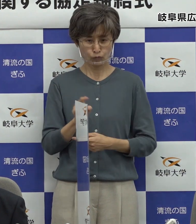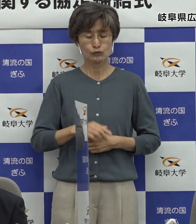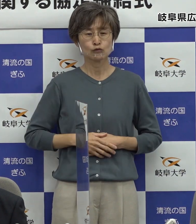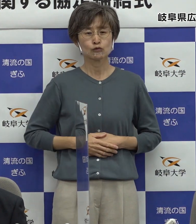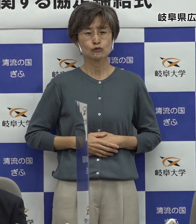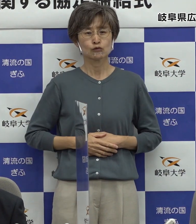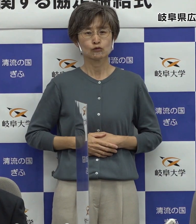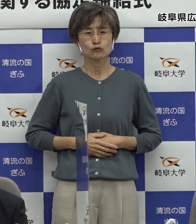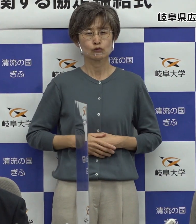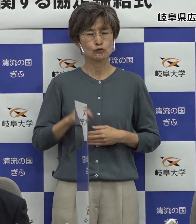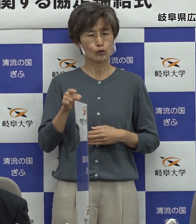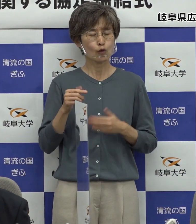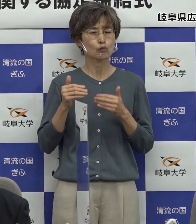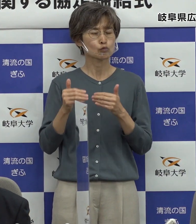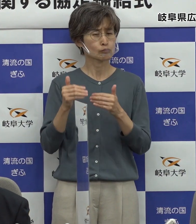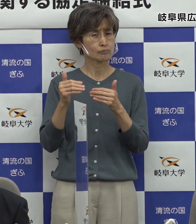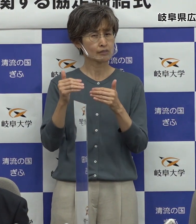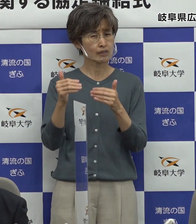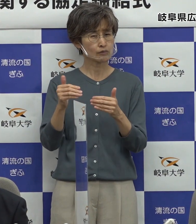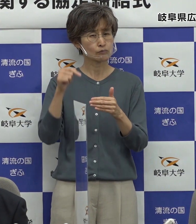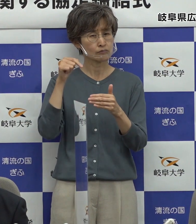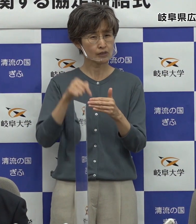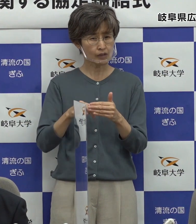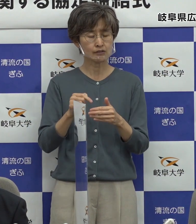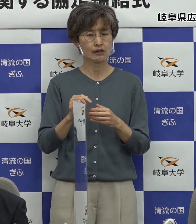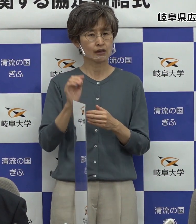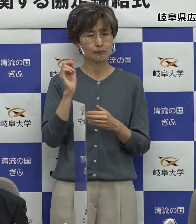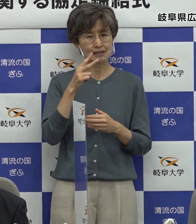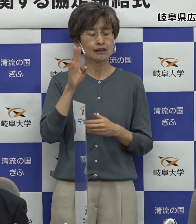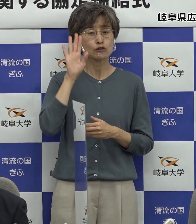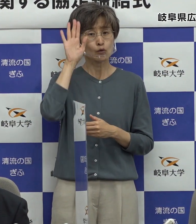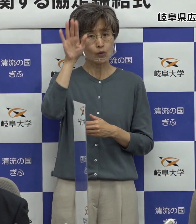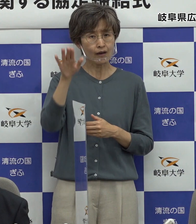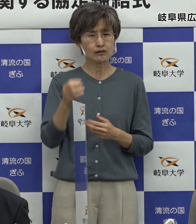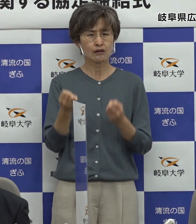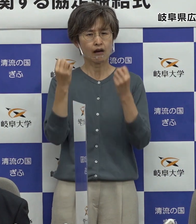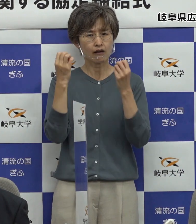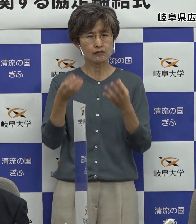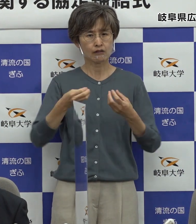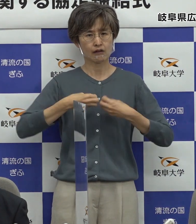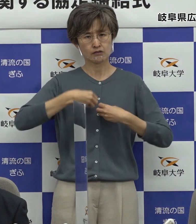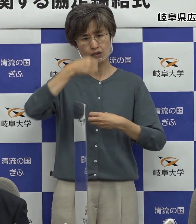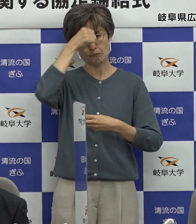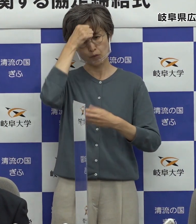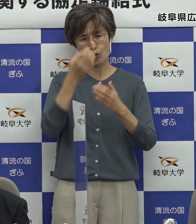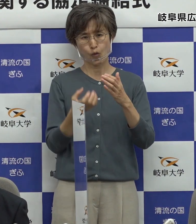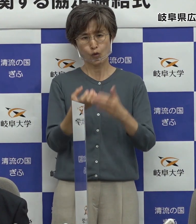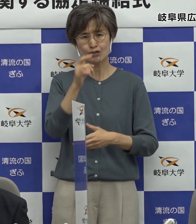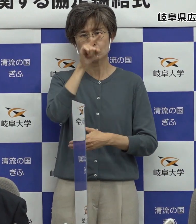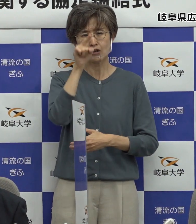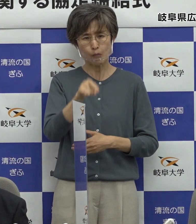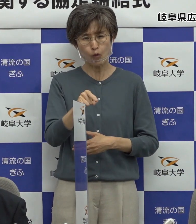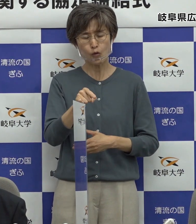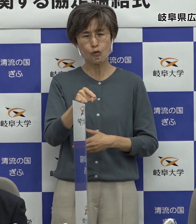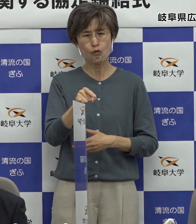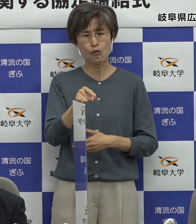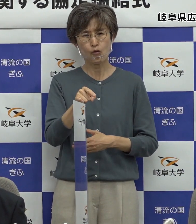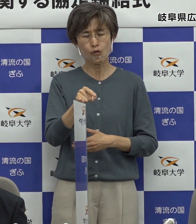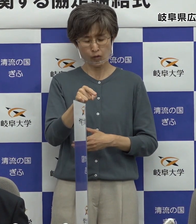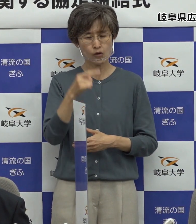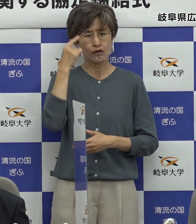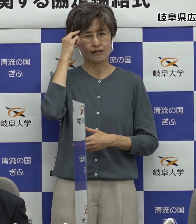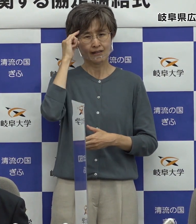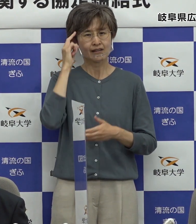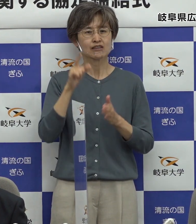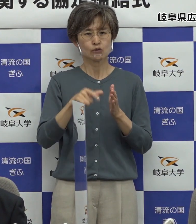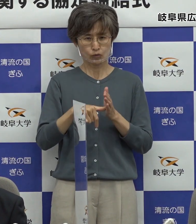突き詰めていく中で、そしてまた将来新たな感染症の問題が必ずや生まれてくると、